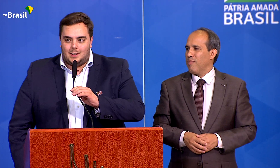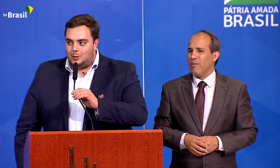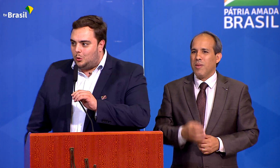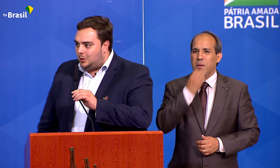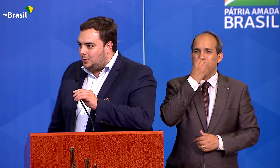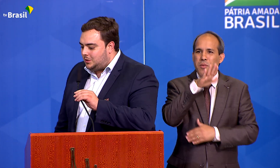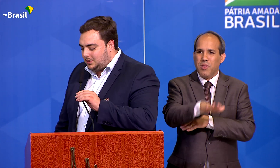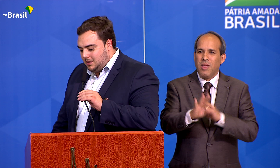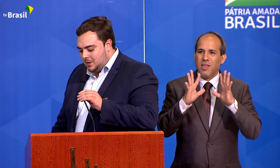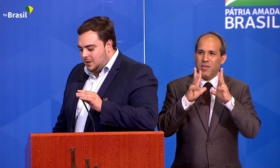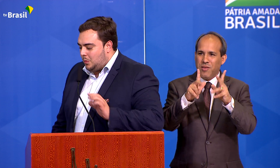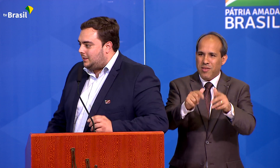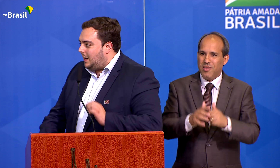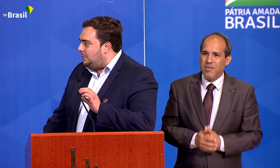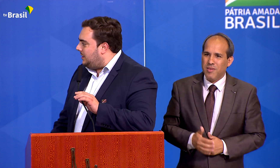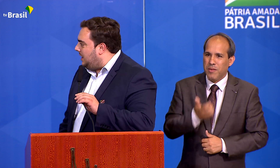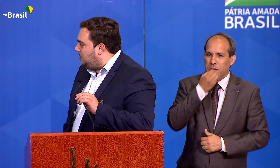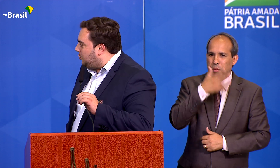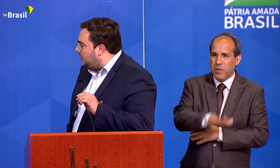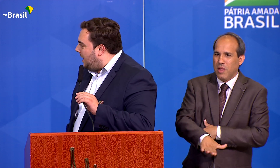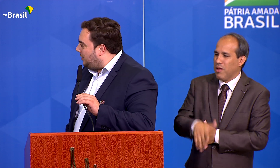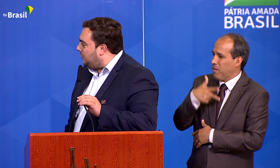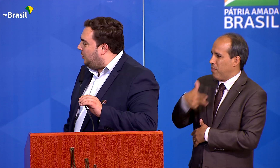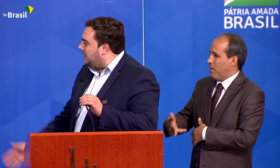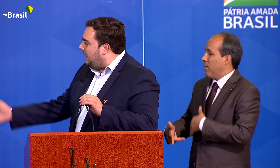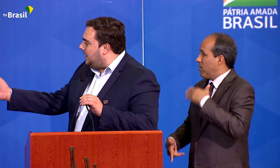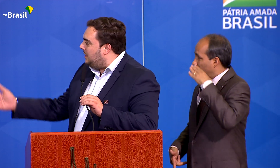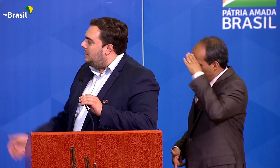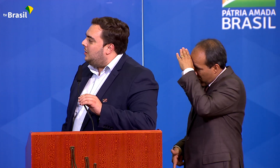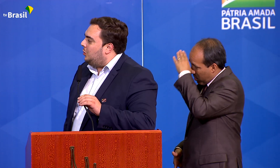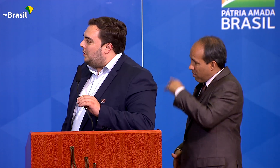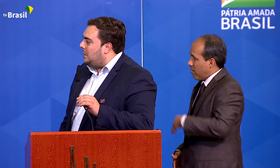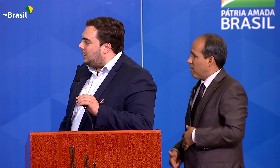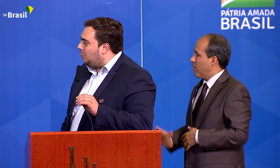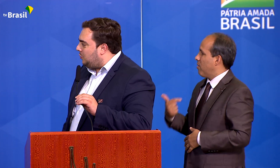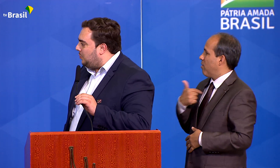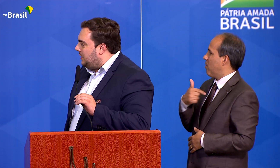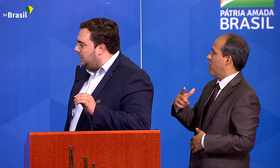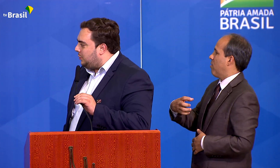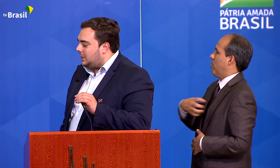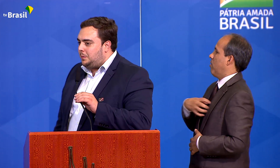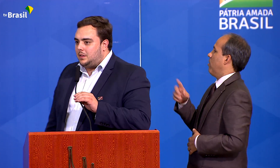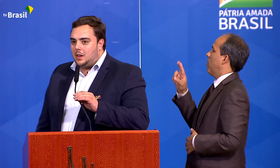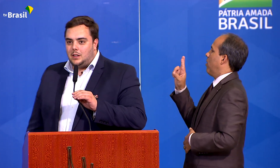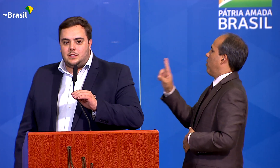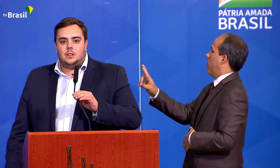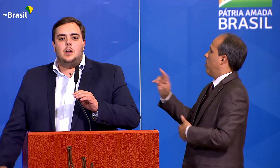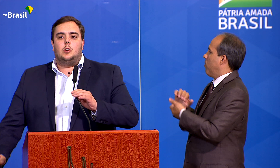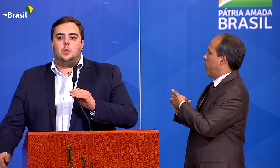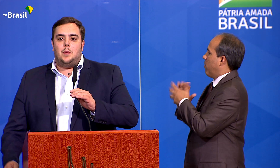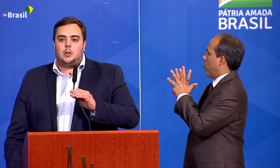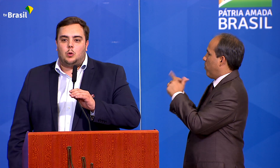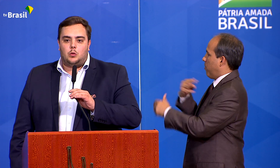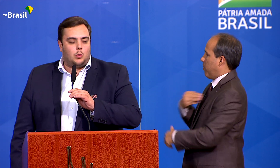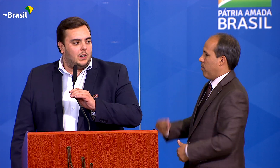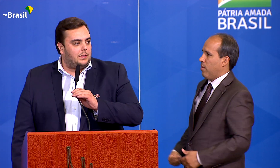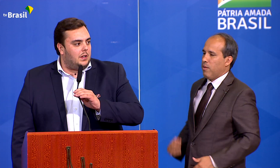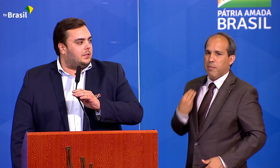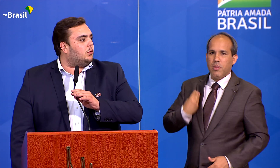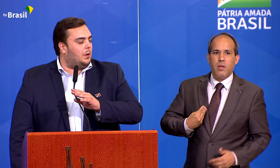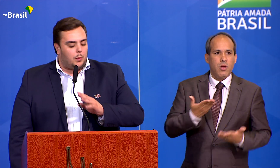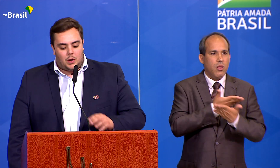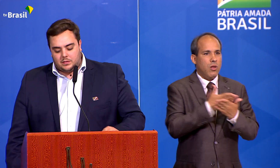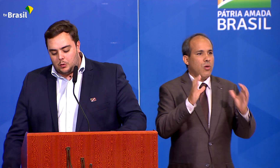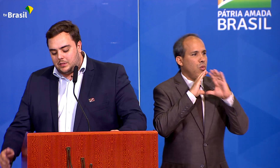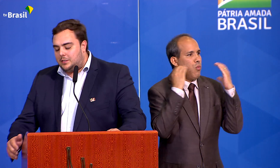boa tarde a todos boa tarde Presidente bolsonaro na figura de quem cumprimenta todos os ministros aqui presentes movimenta